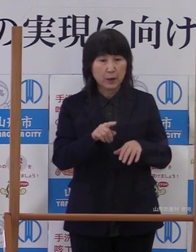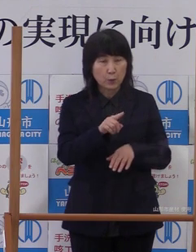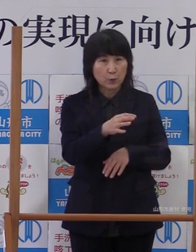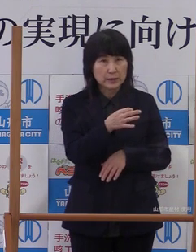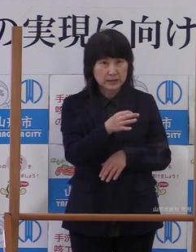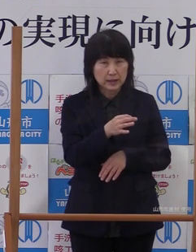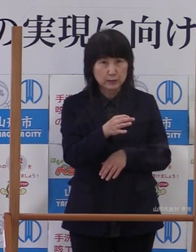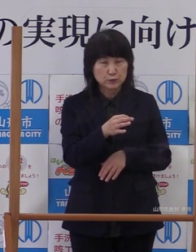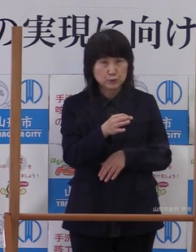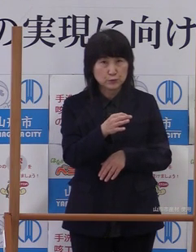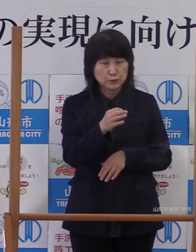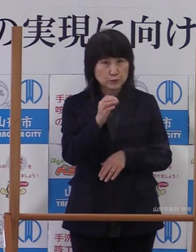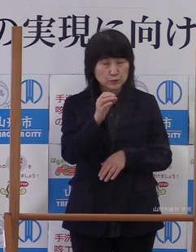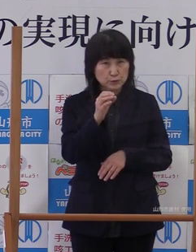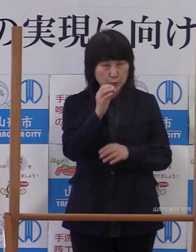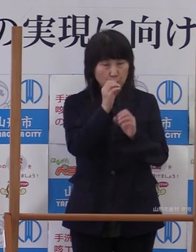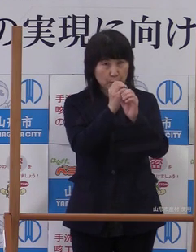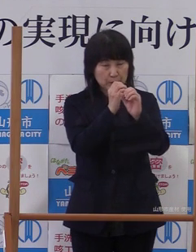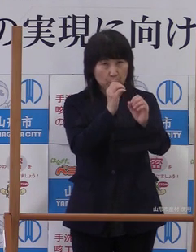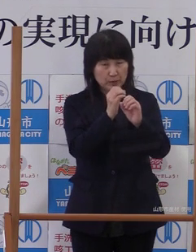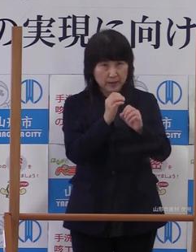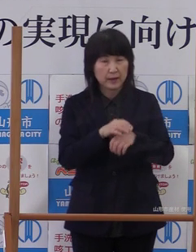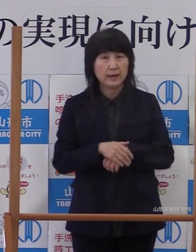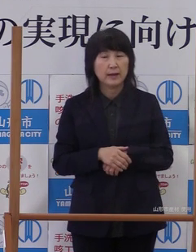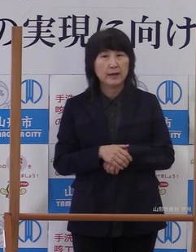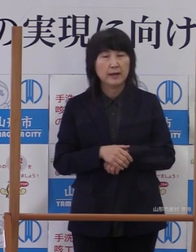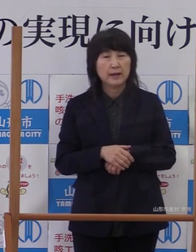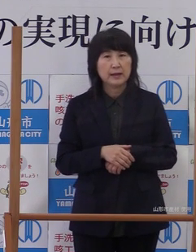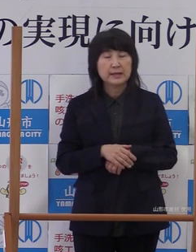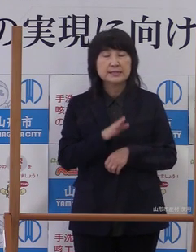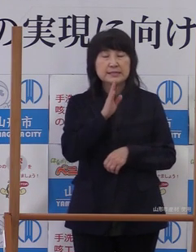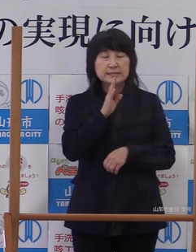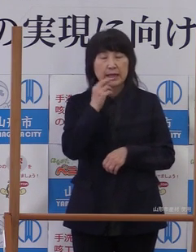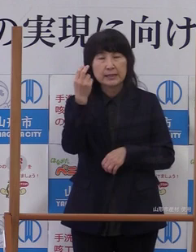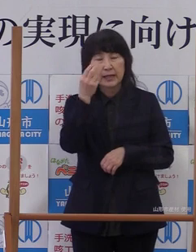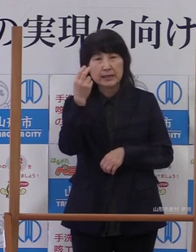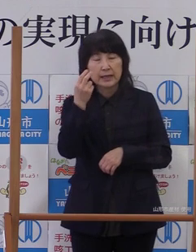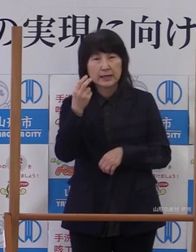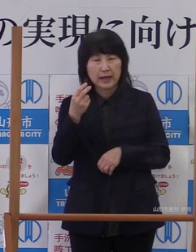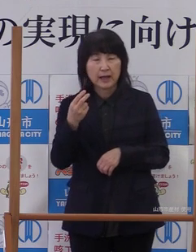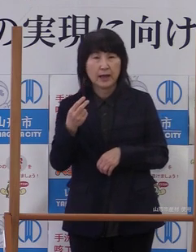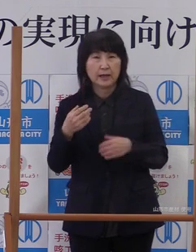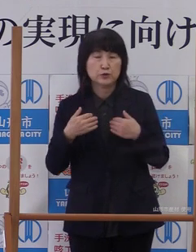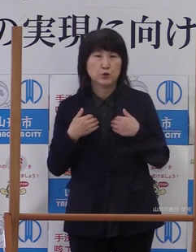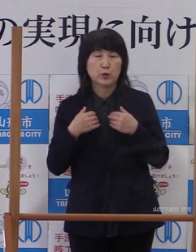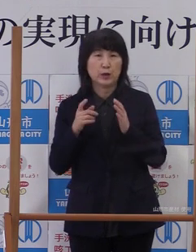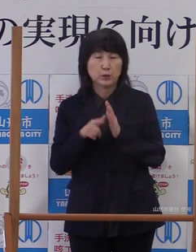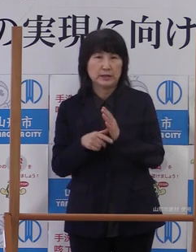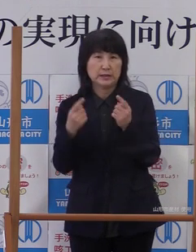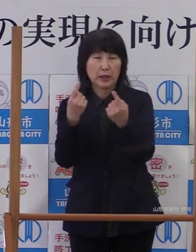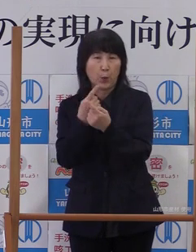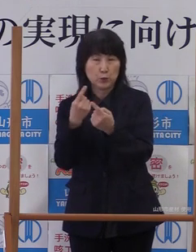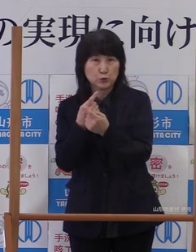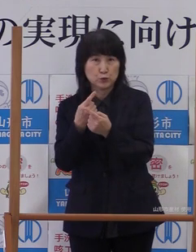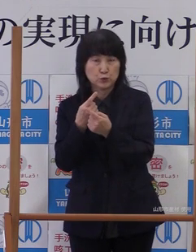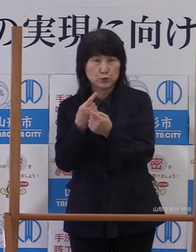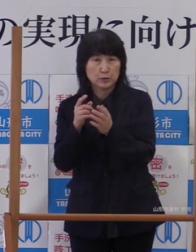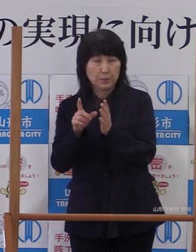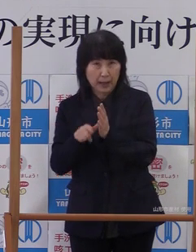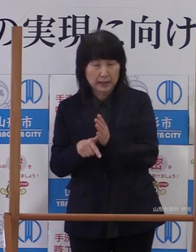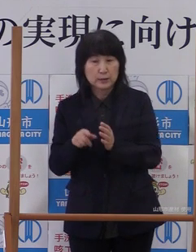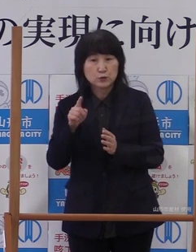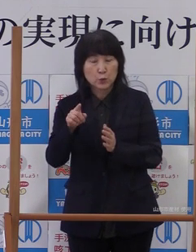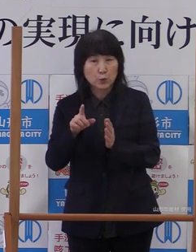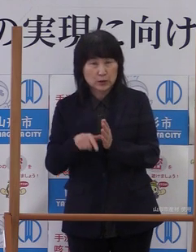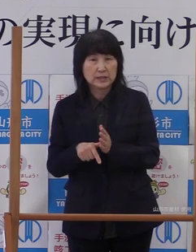らに、また何か、実際に点検して必要だと、早急に直したいということになったら、それがその段階